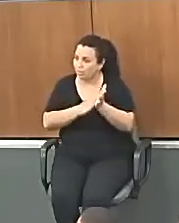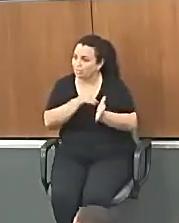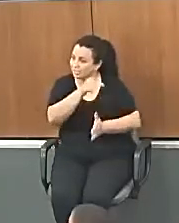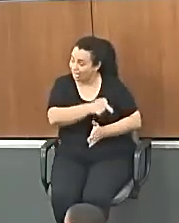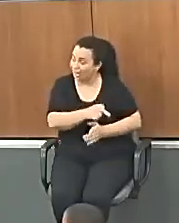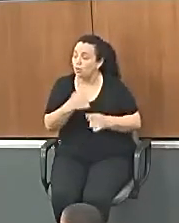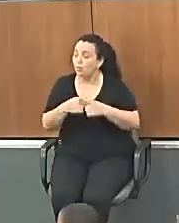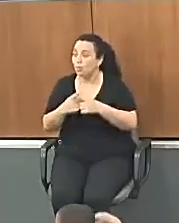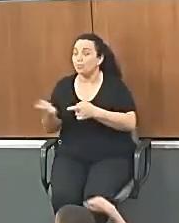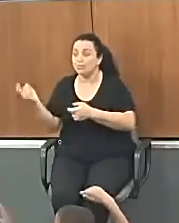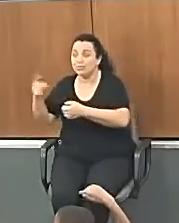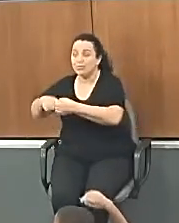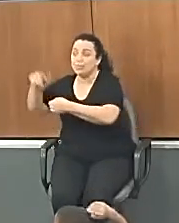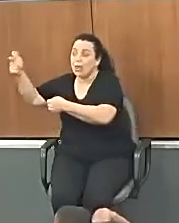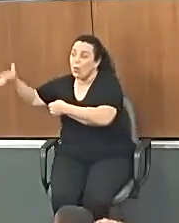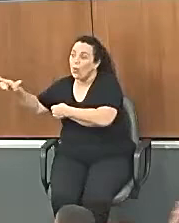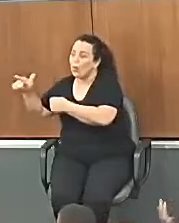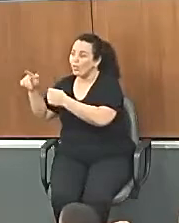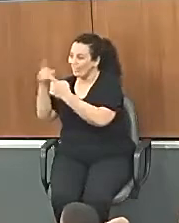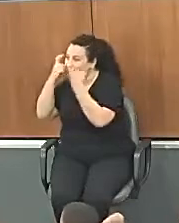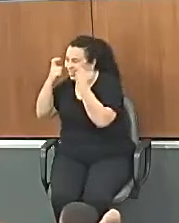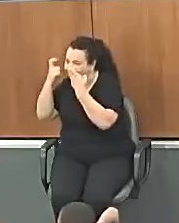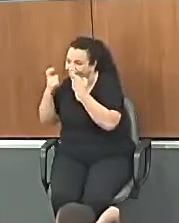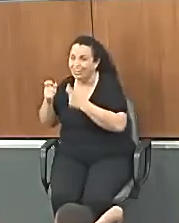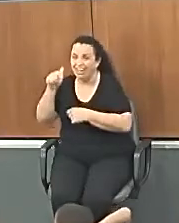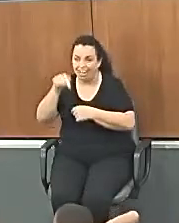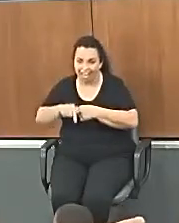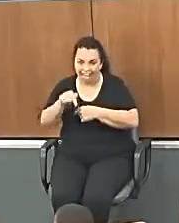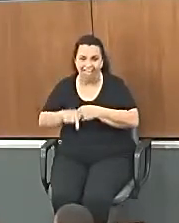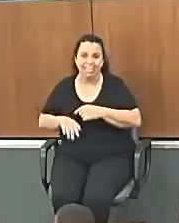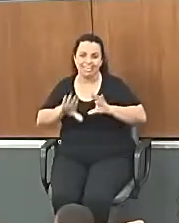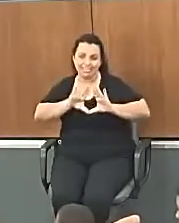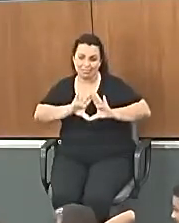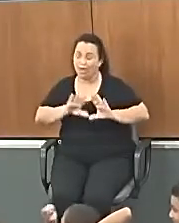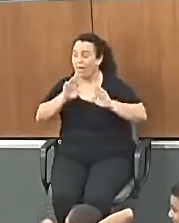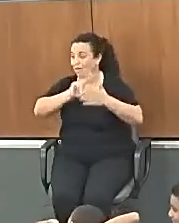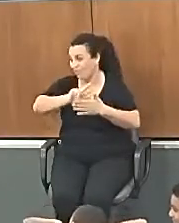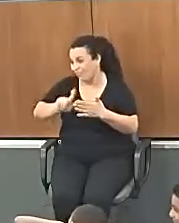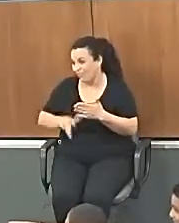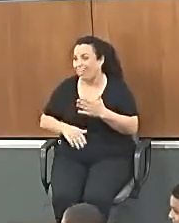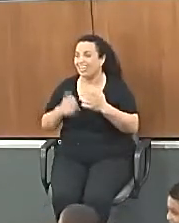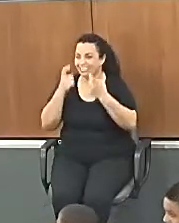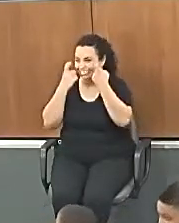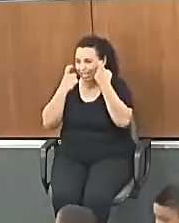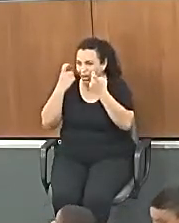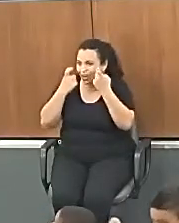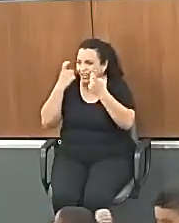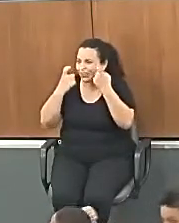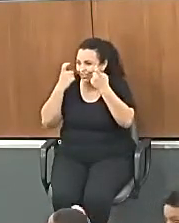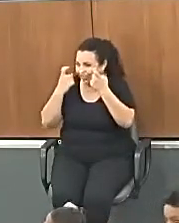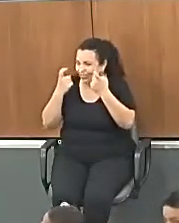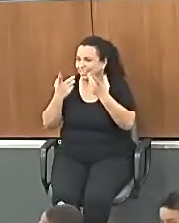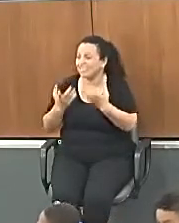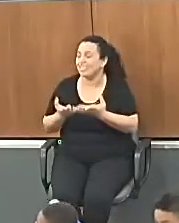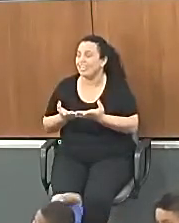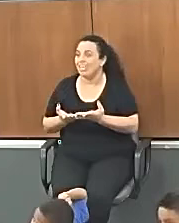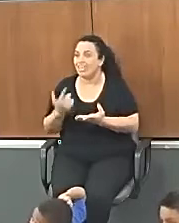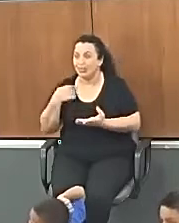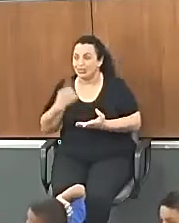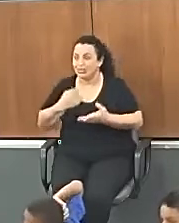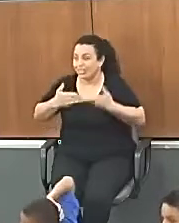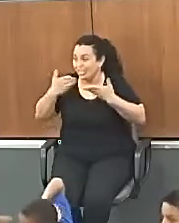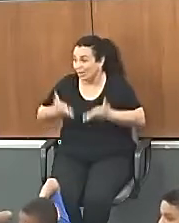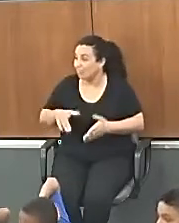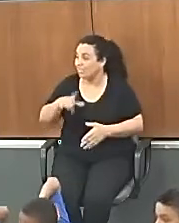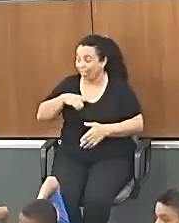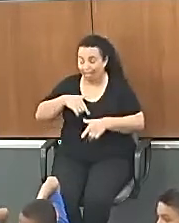aqui na casa tem gente que acha que político no trabalho é um ledo engano deputado aqui nós chegamos e o volume de